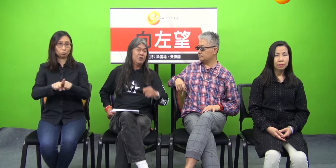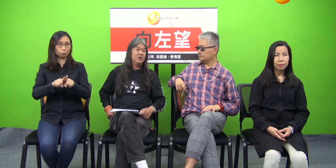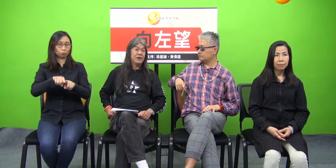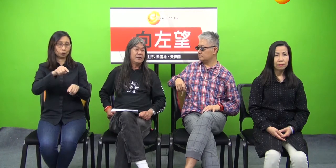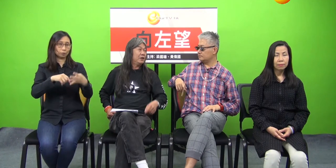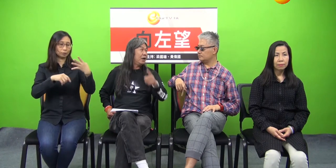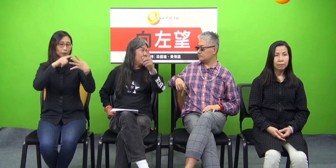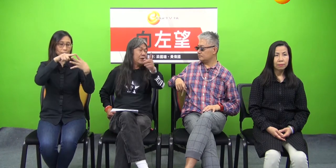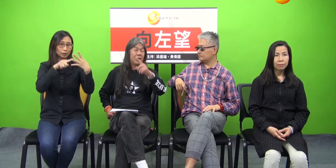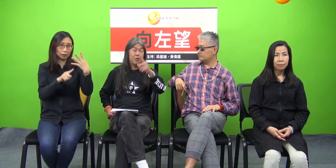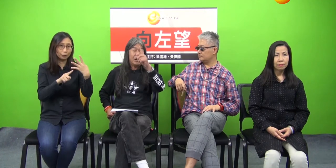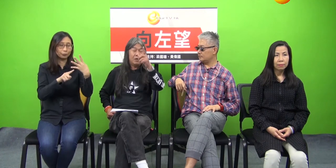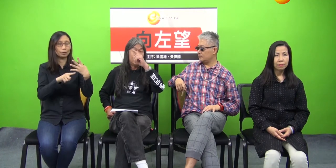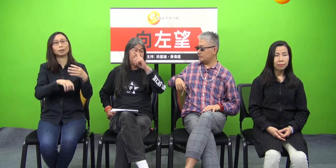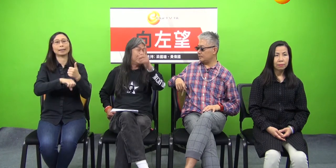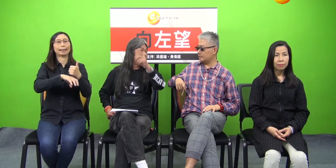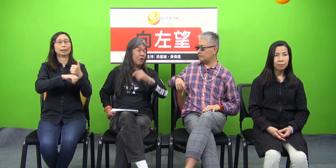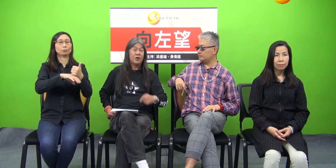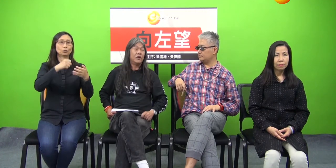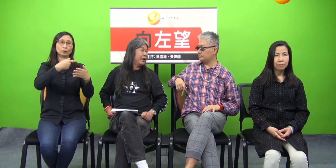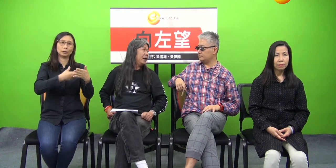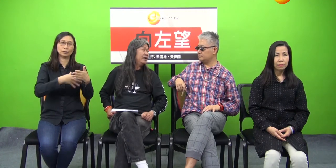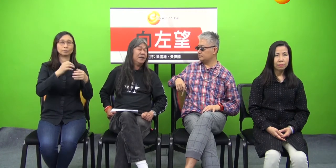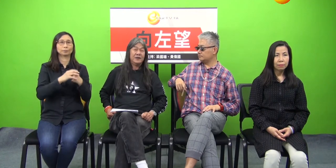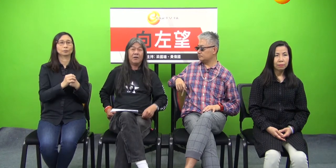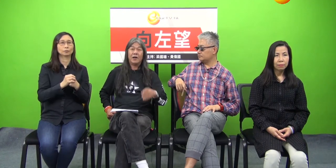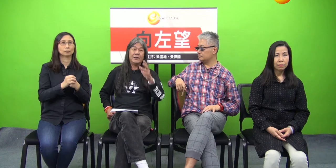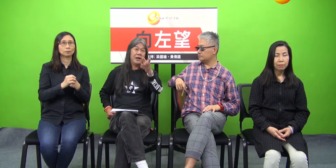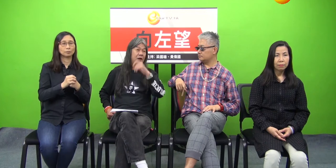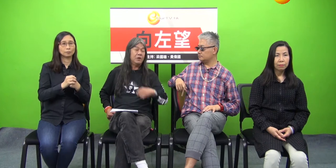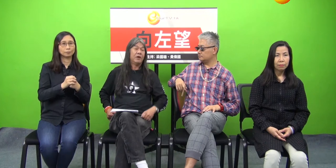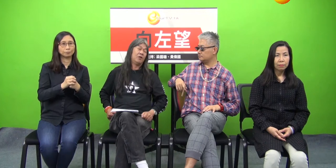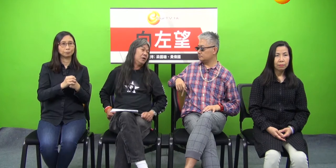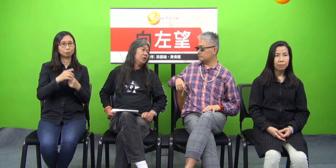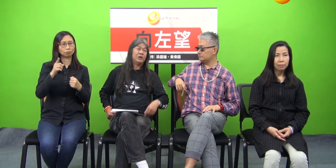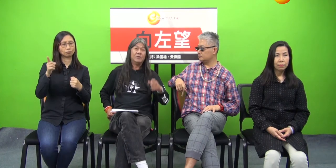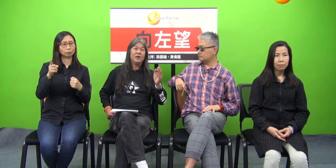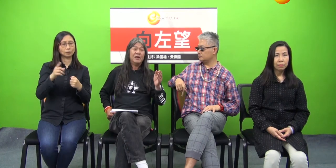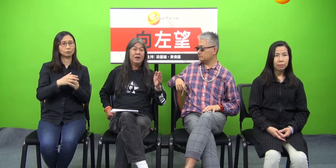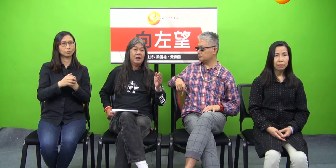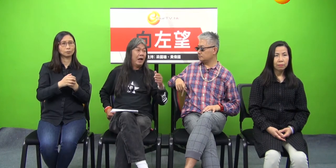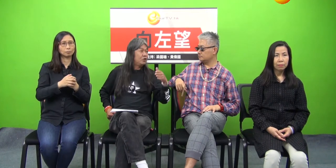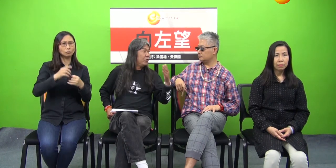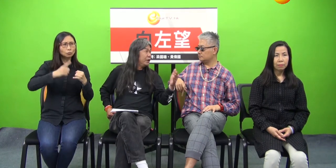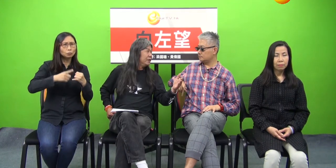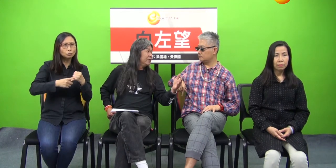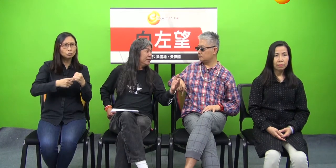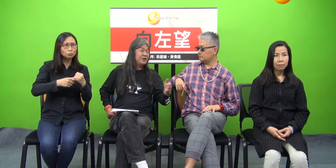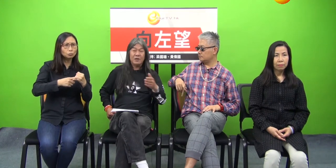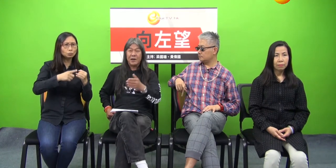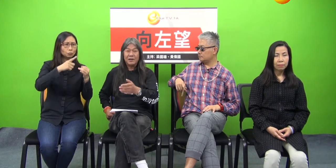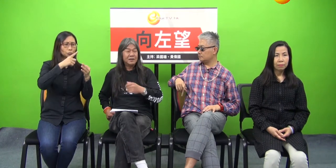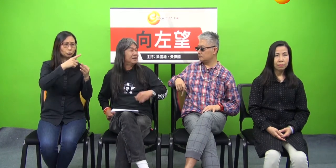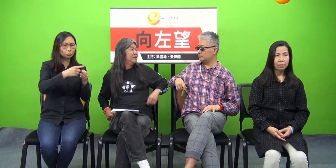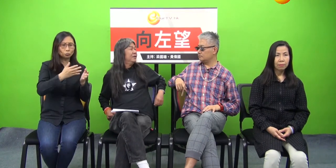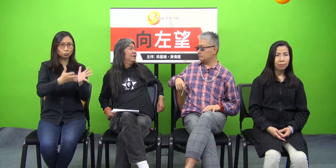基本原則，即係而家黃振文講嗰樣嘢啊，就話、是、哦，其實係咁啊，喂哥，到底係序言，因為正